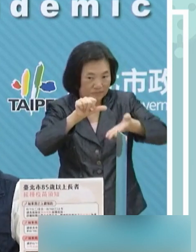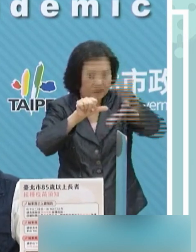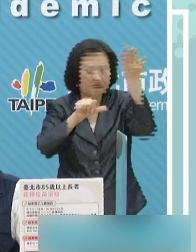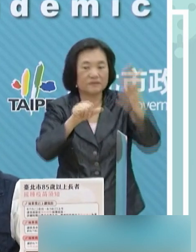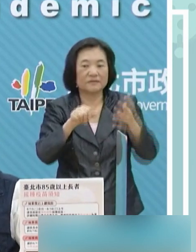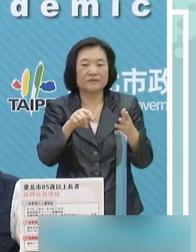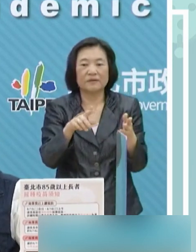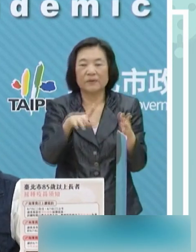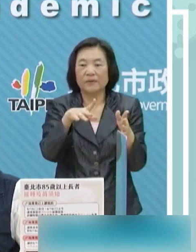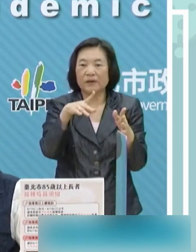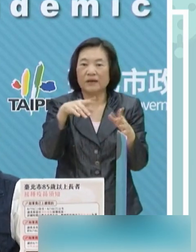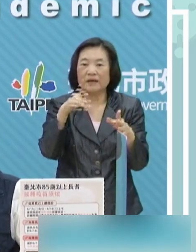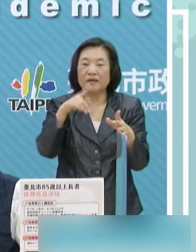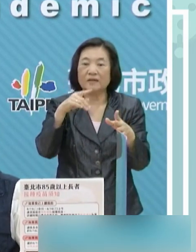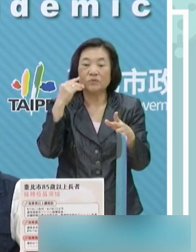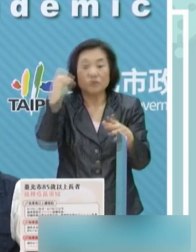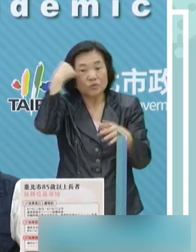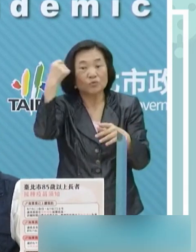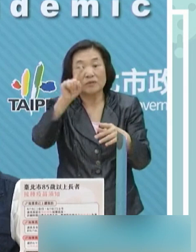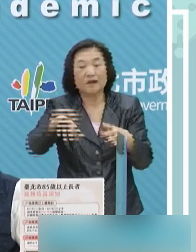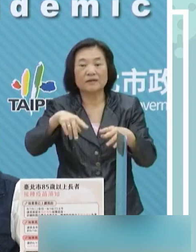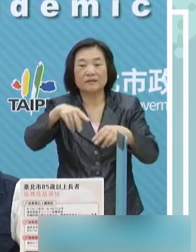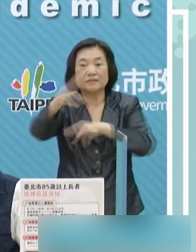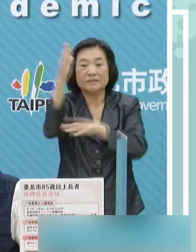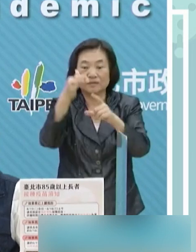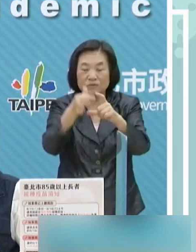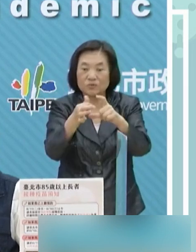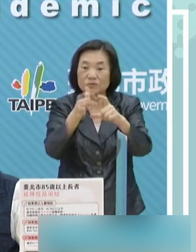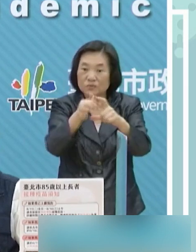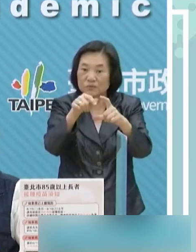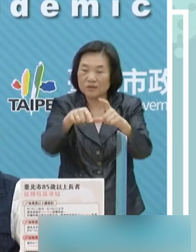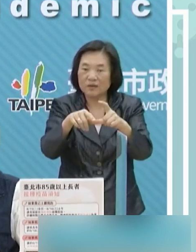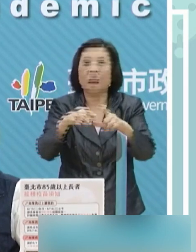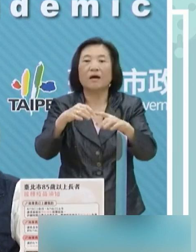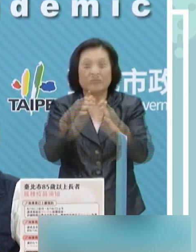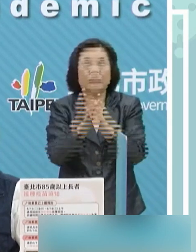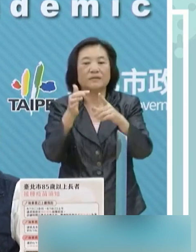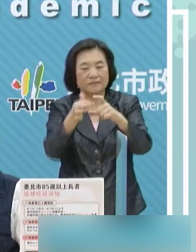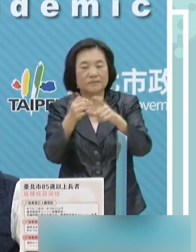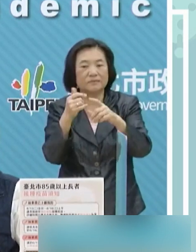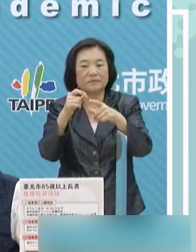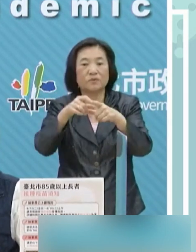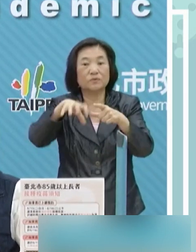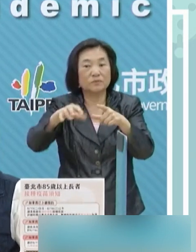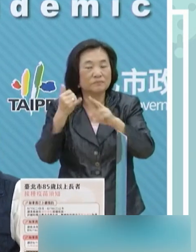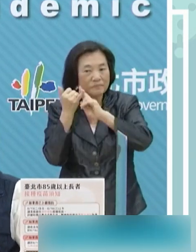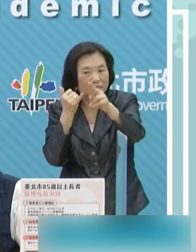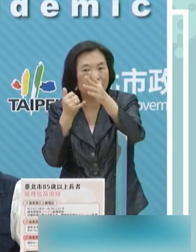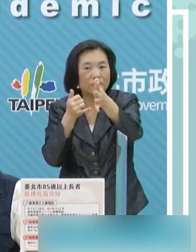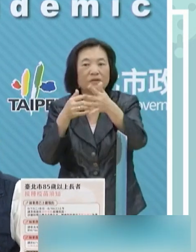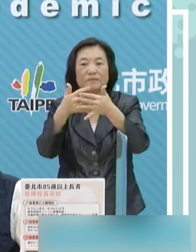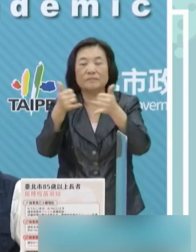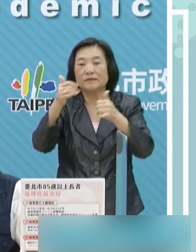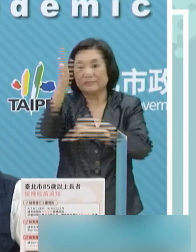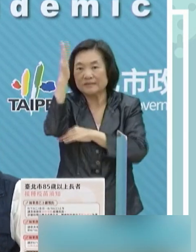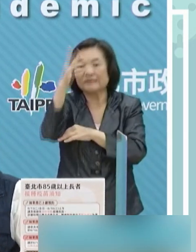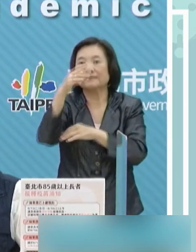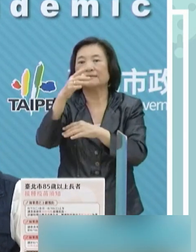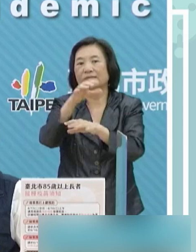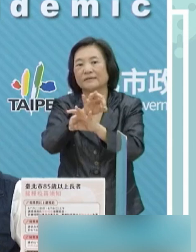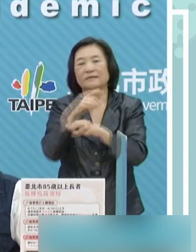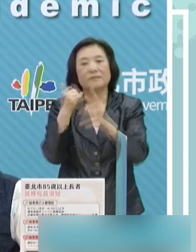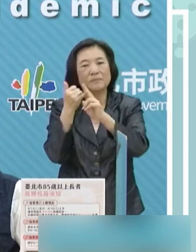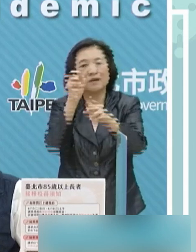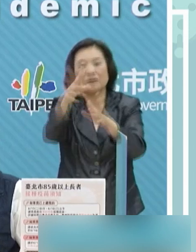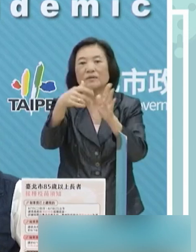我们没有那个，也没有一个系统在记录这个，所以怎么办？你知道？所以我们在因为要准备疫苗的问